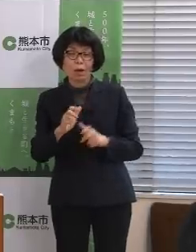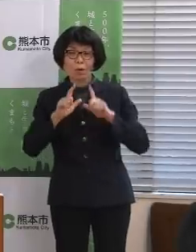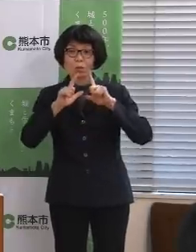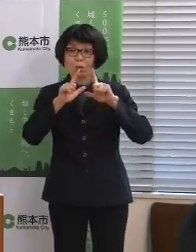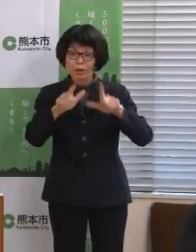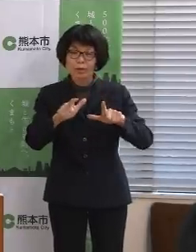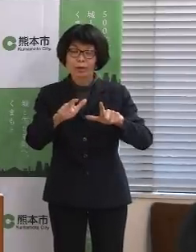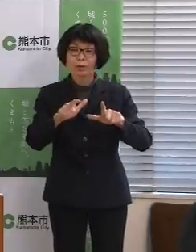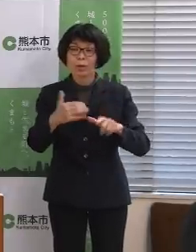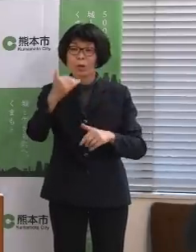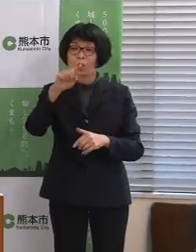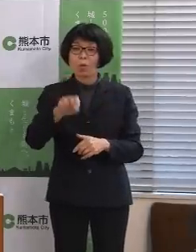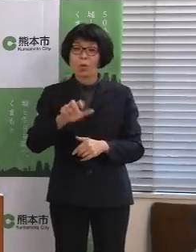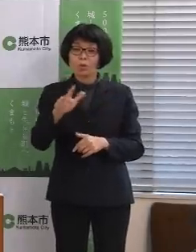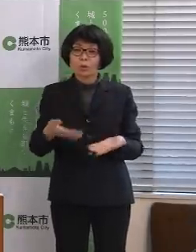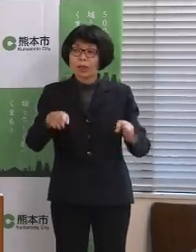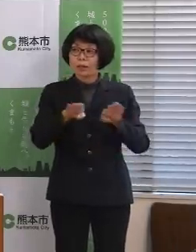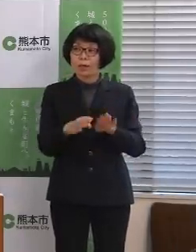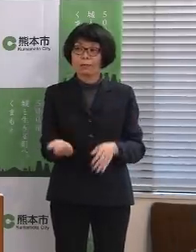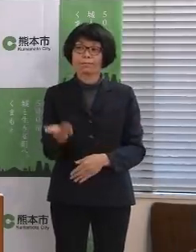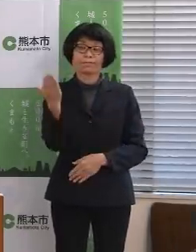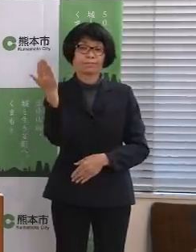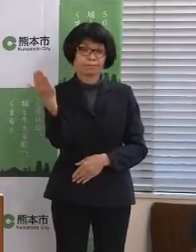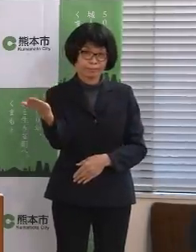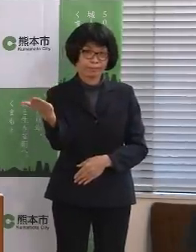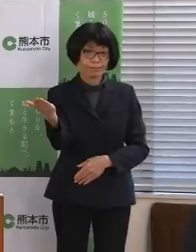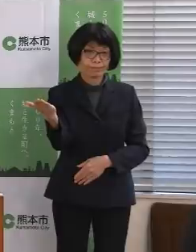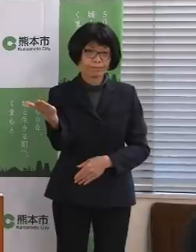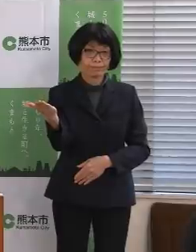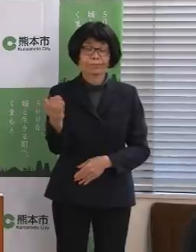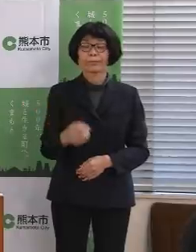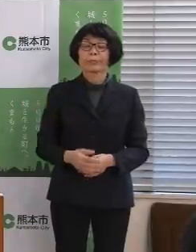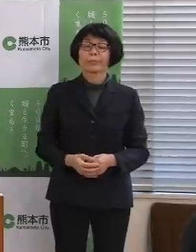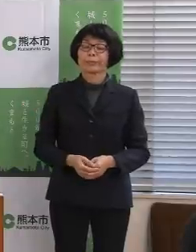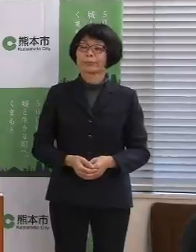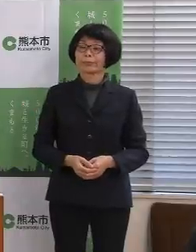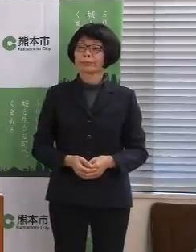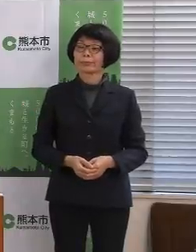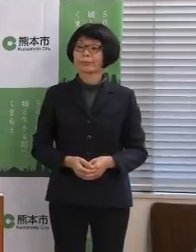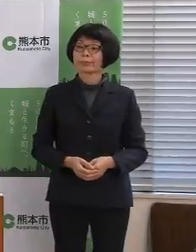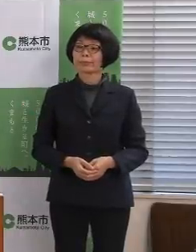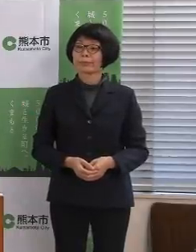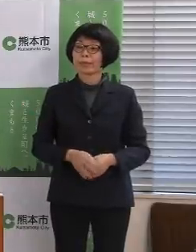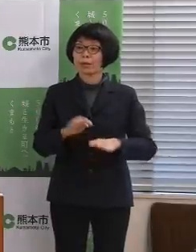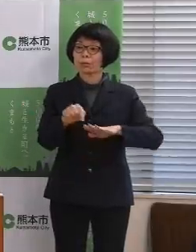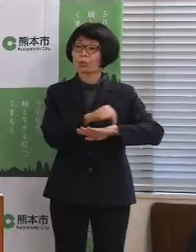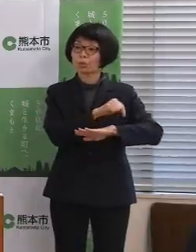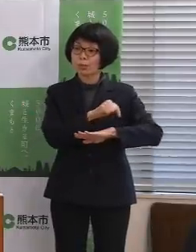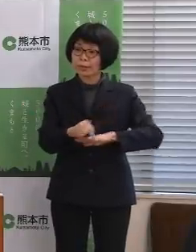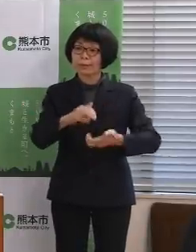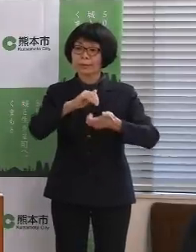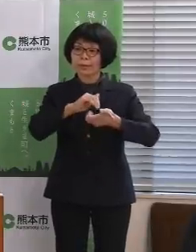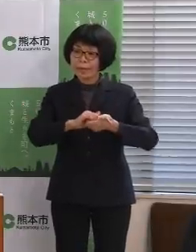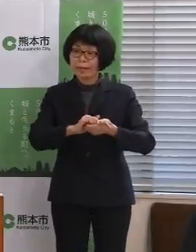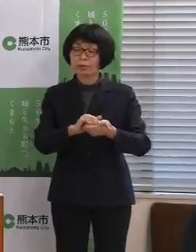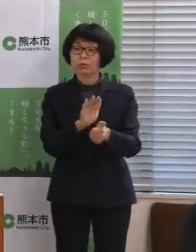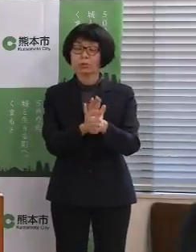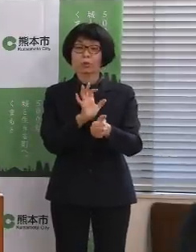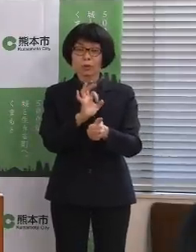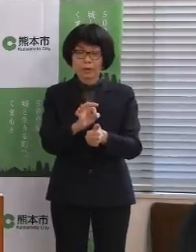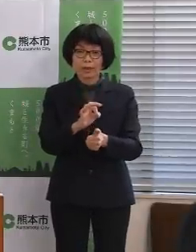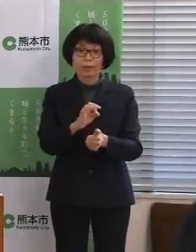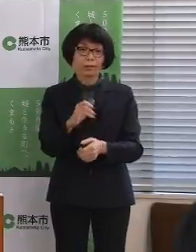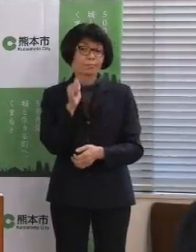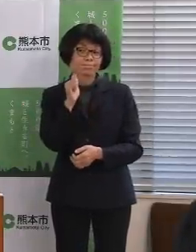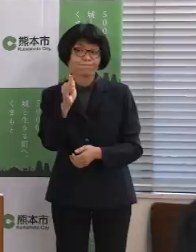します。こちらでございます。特別定額給付金コールセン